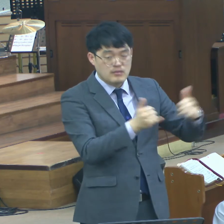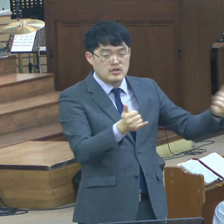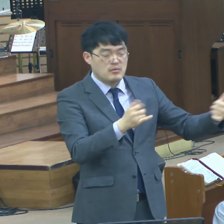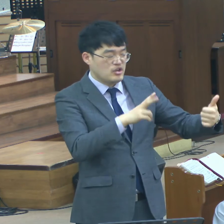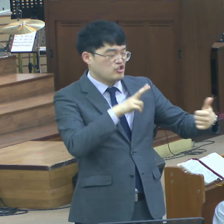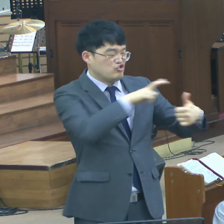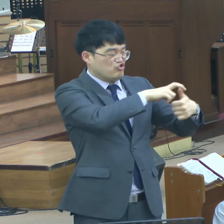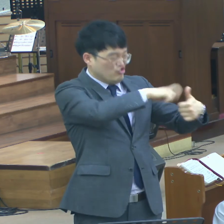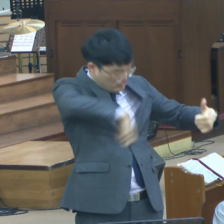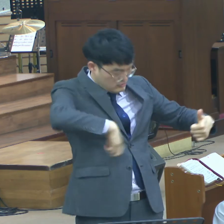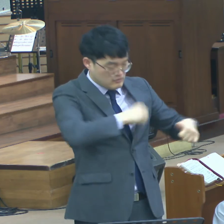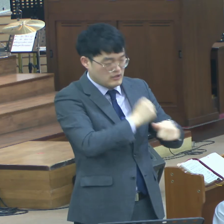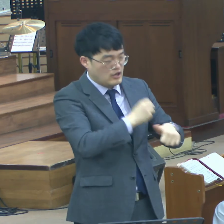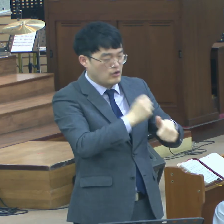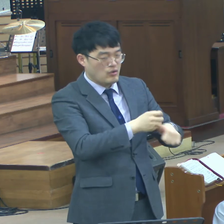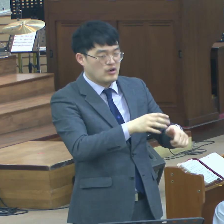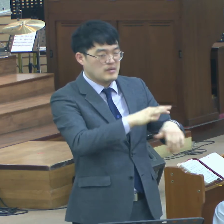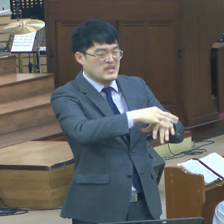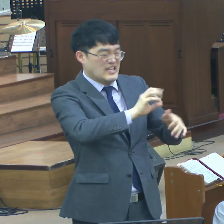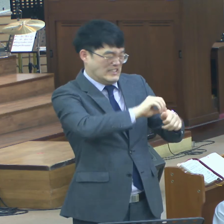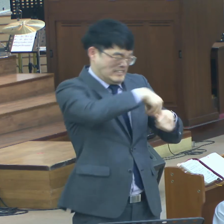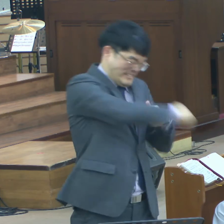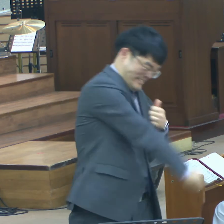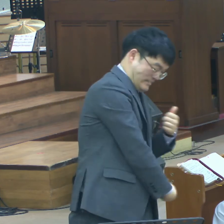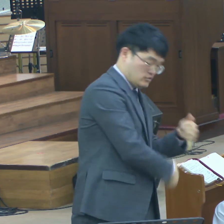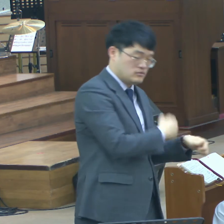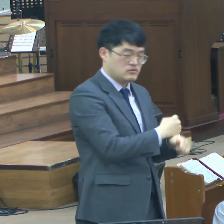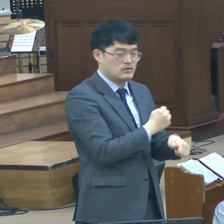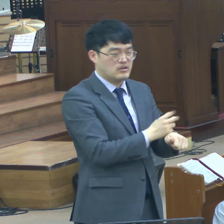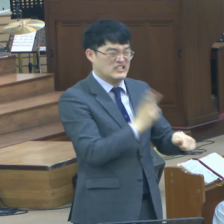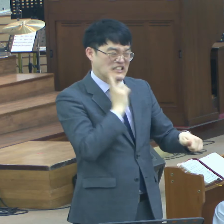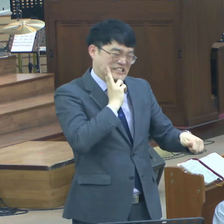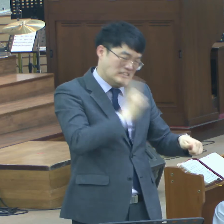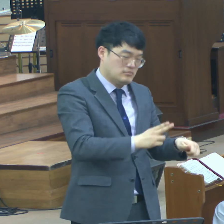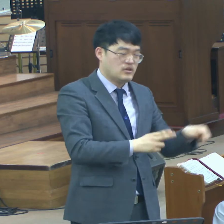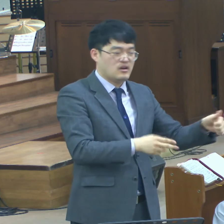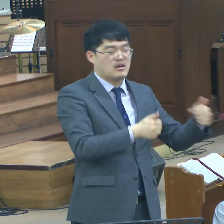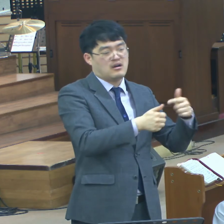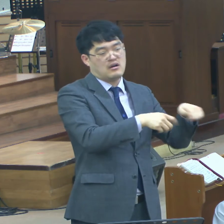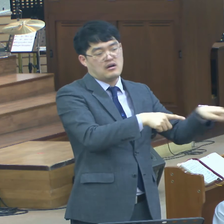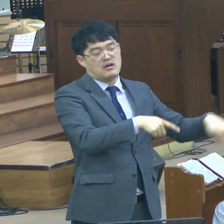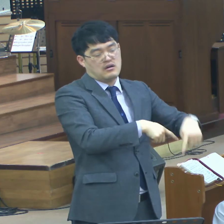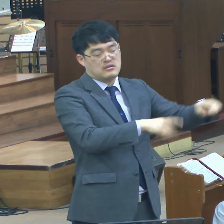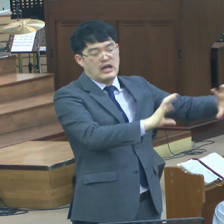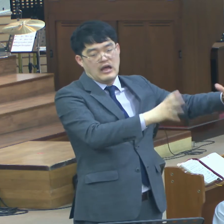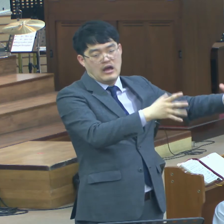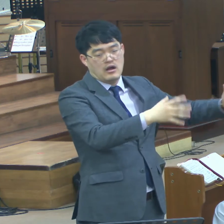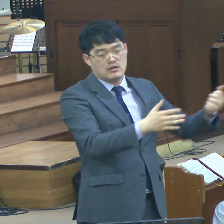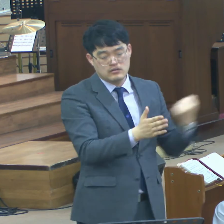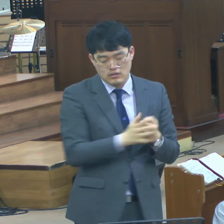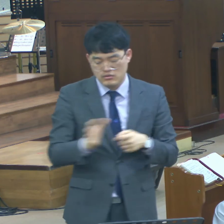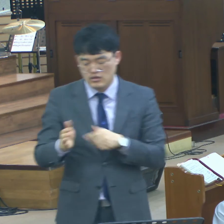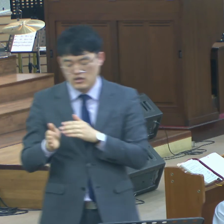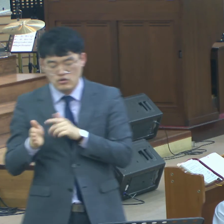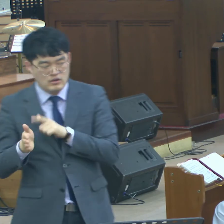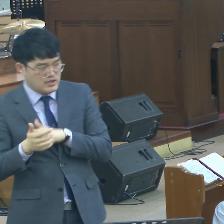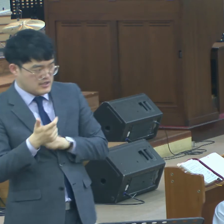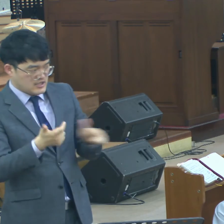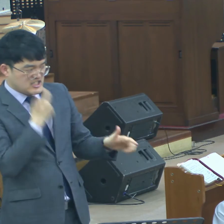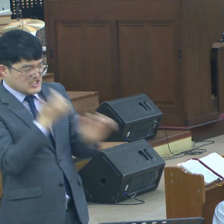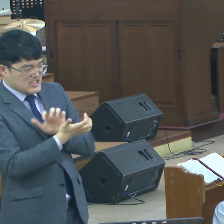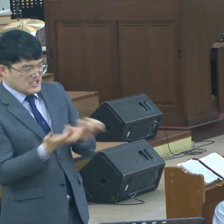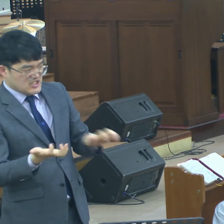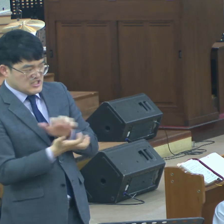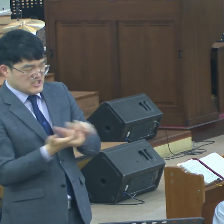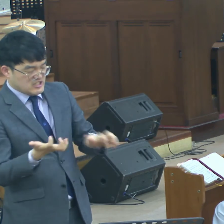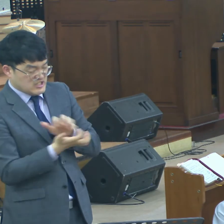그래서 요나는 아수르 군대 하면 원수 같았어요. 그런데 그곳에 가서 심판이